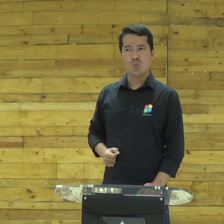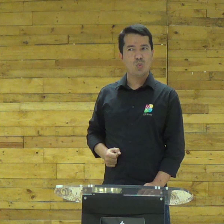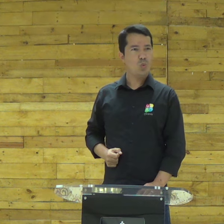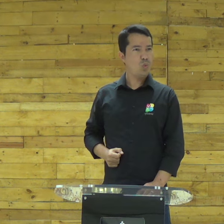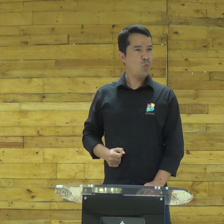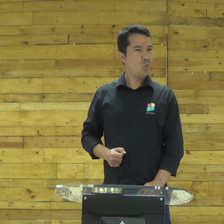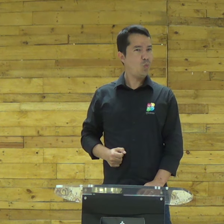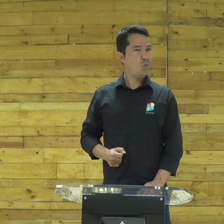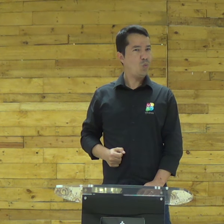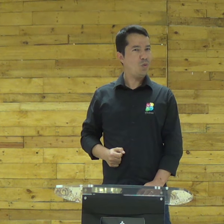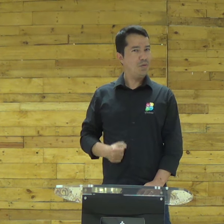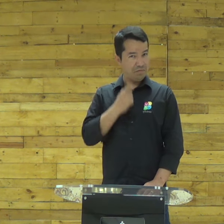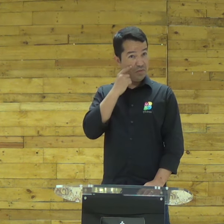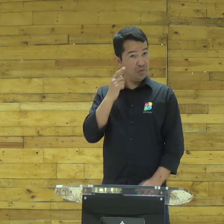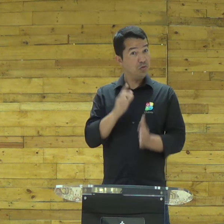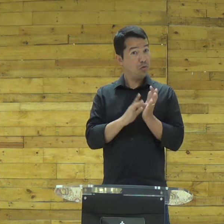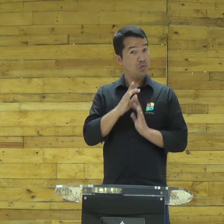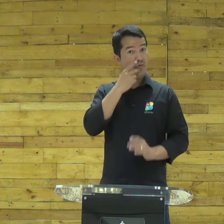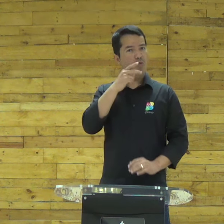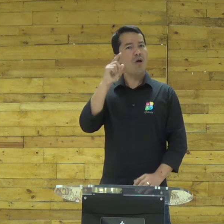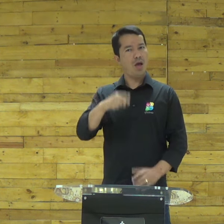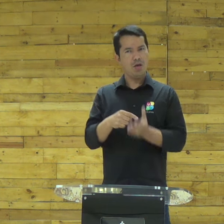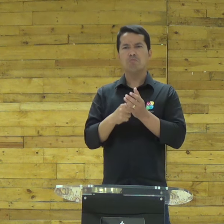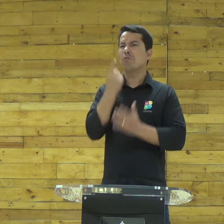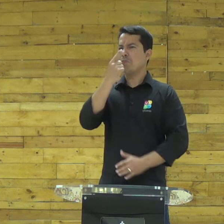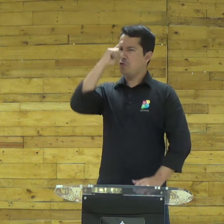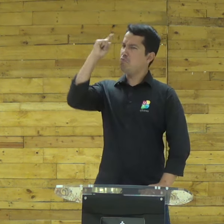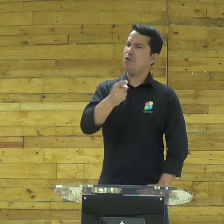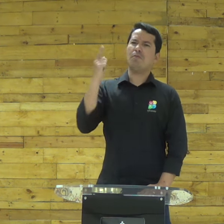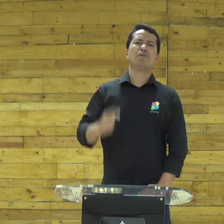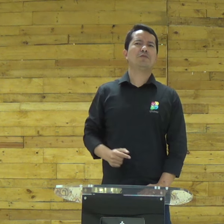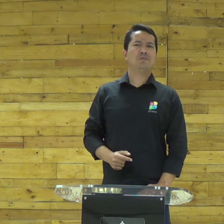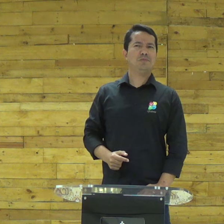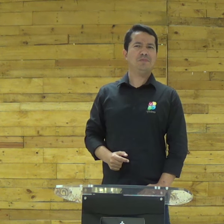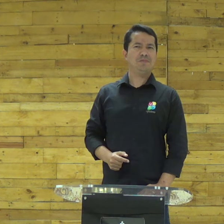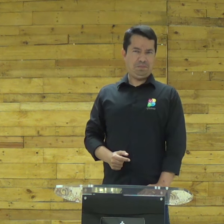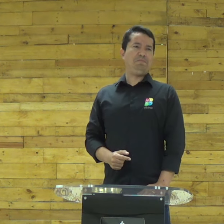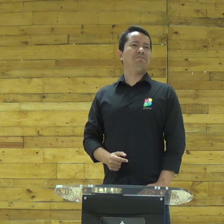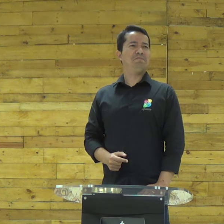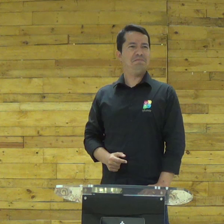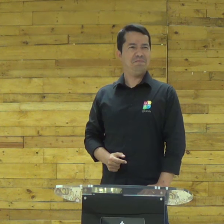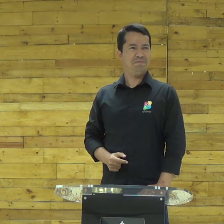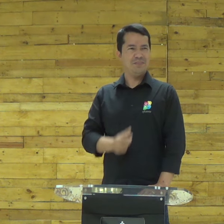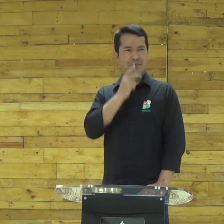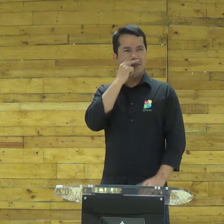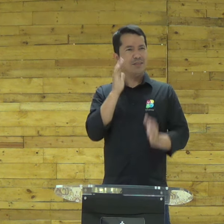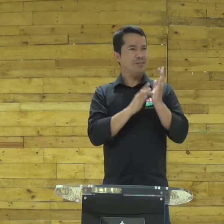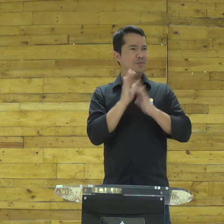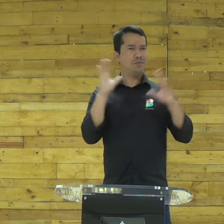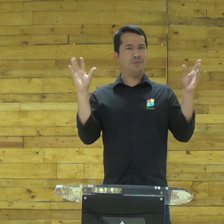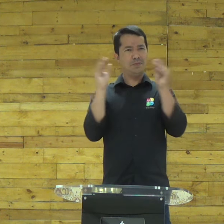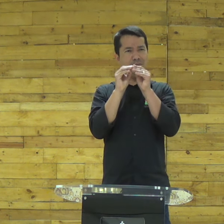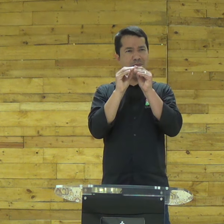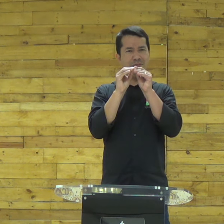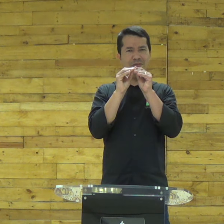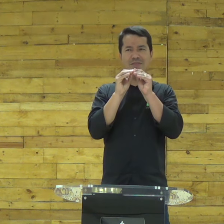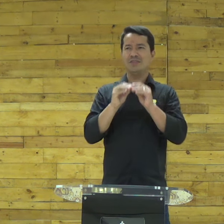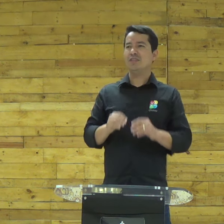mandamento puxa viu que Jesus falou é o primeiro mandamento Jesus